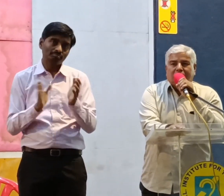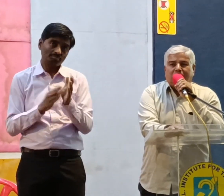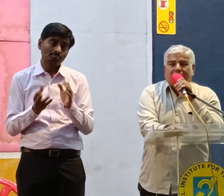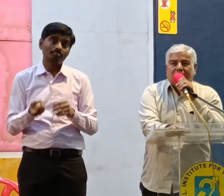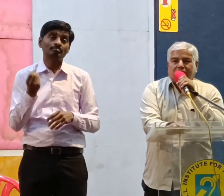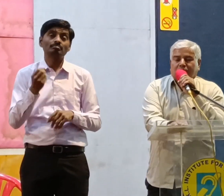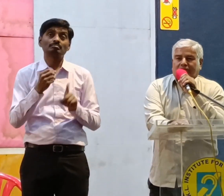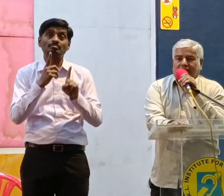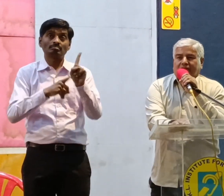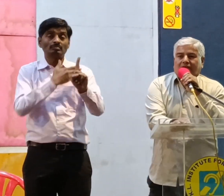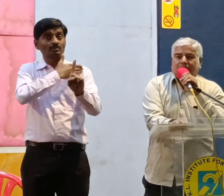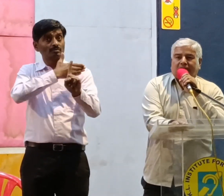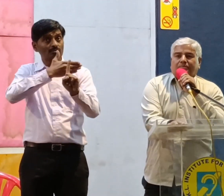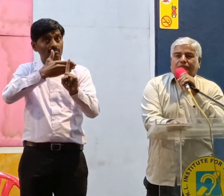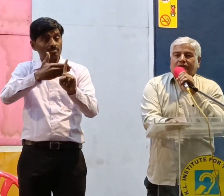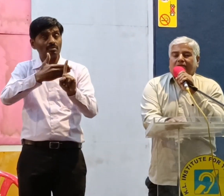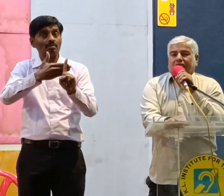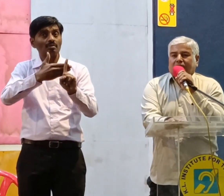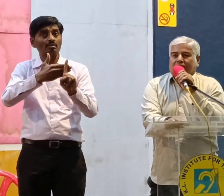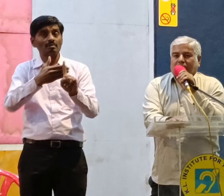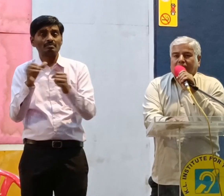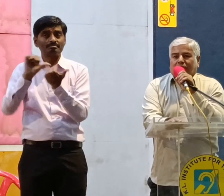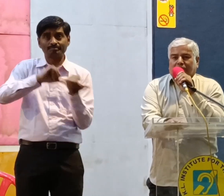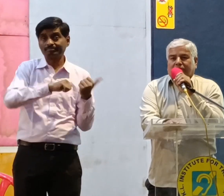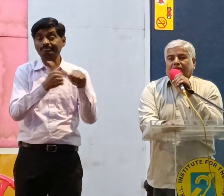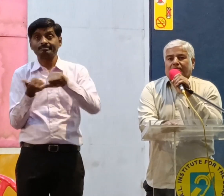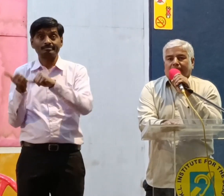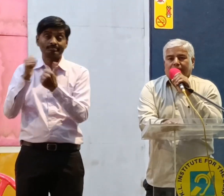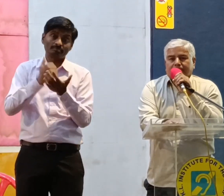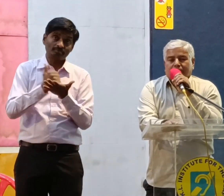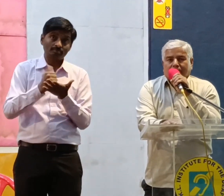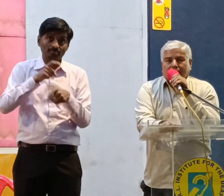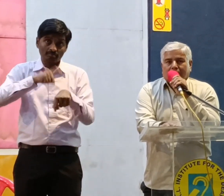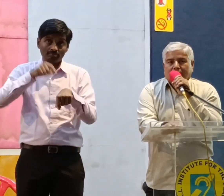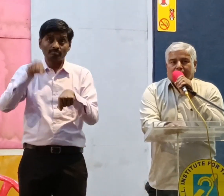આખા વર્ષની મહેનતનું અત્યારે આપણે પુનરાવર્તન કરવાનું હોય છે